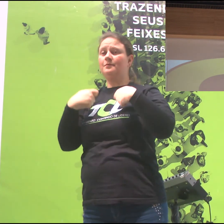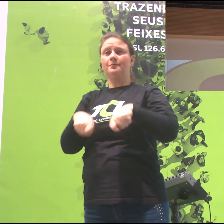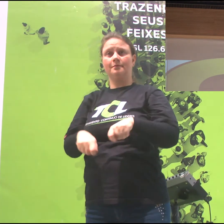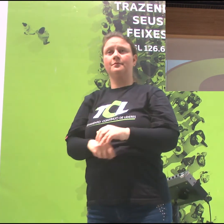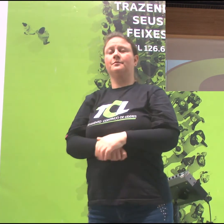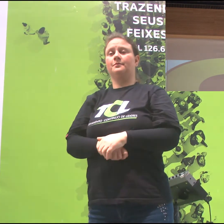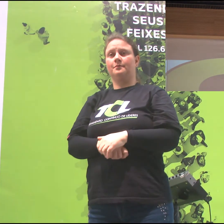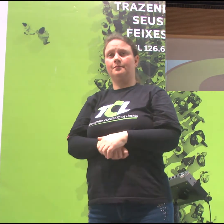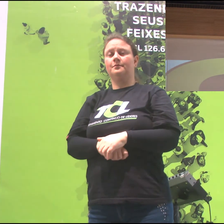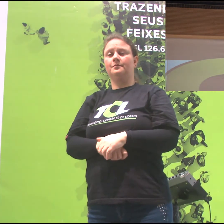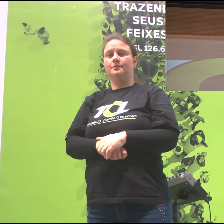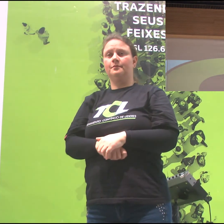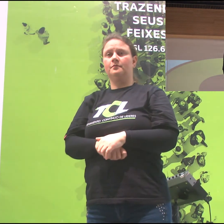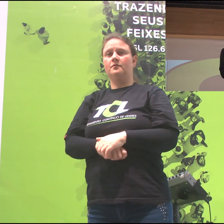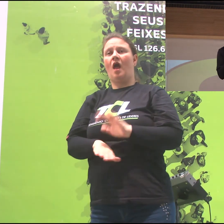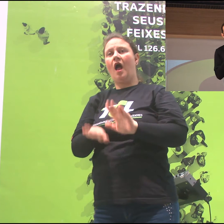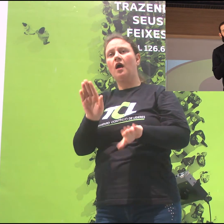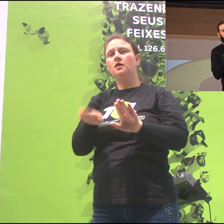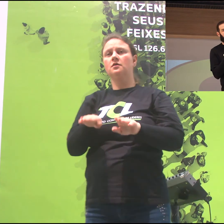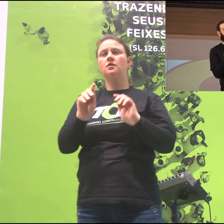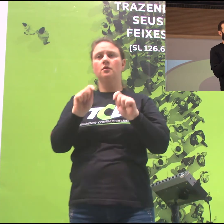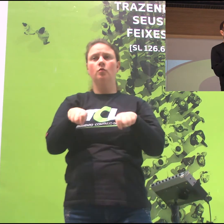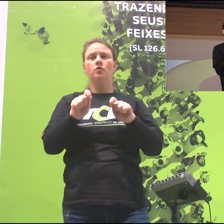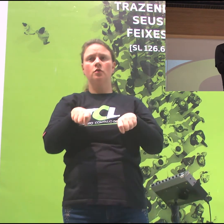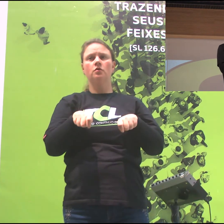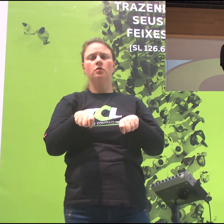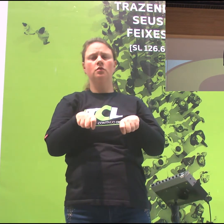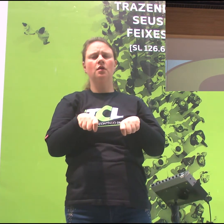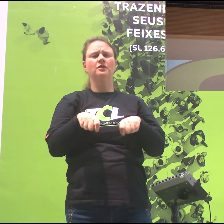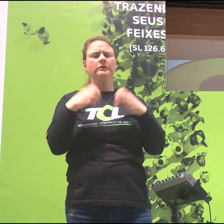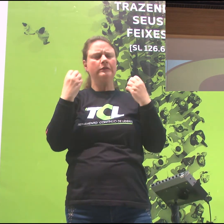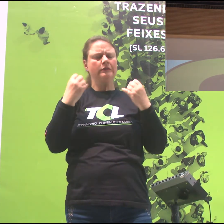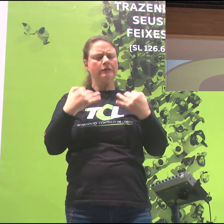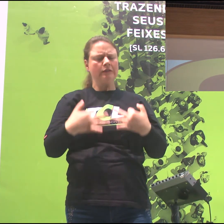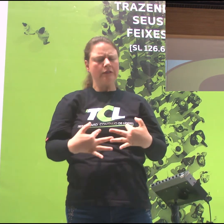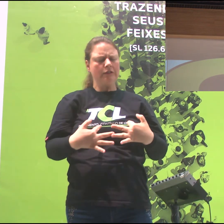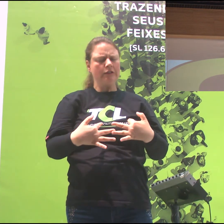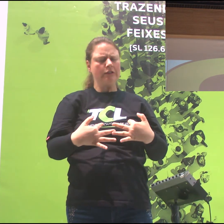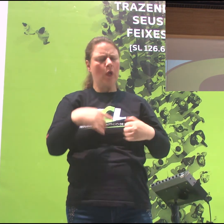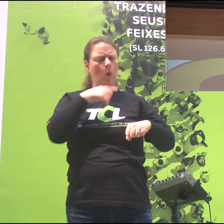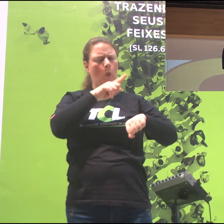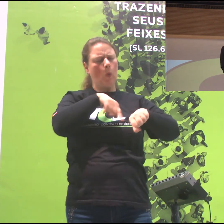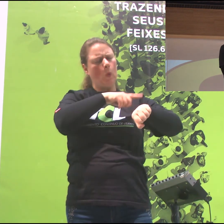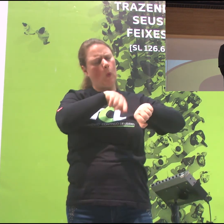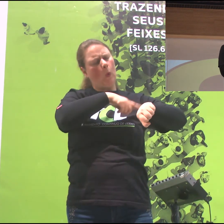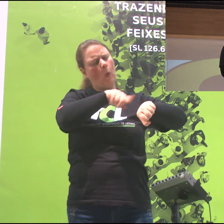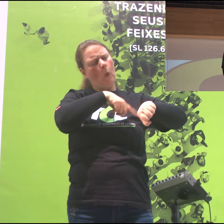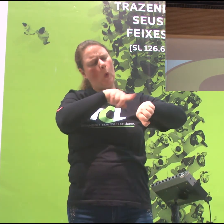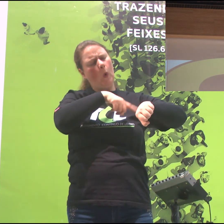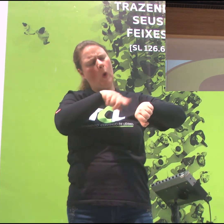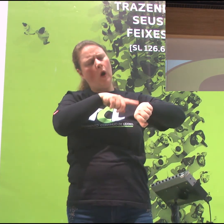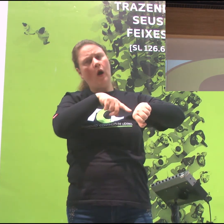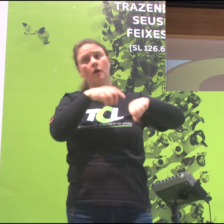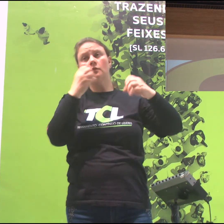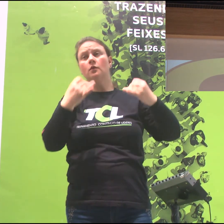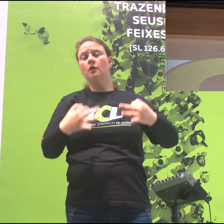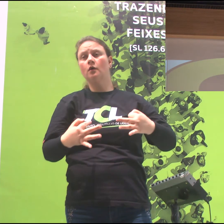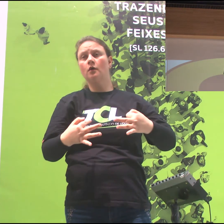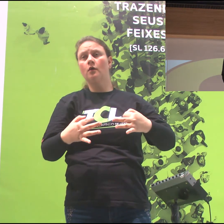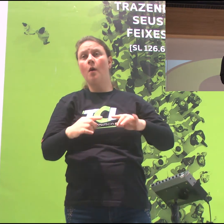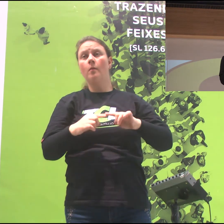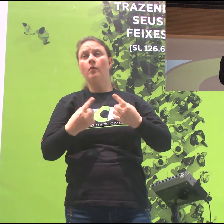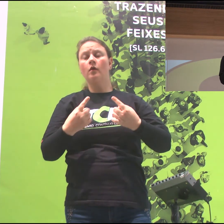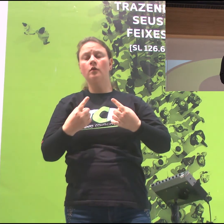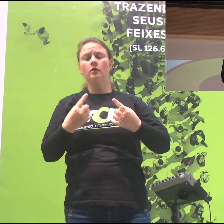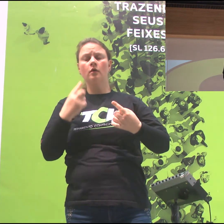E aí nós poderíamos ficar horas e horas e horas e horas falando de como fazer isso. Mas quando nós olhamos para